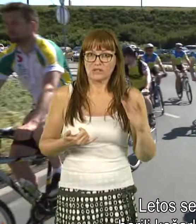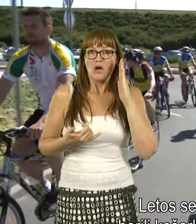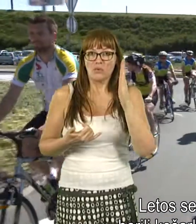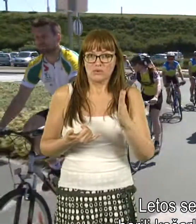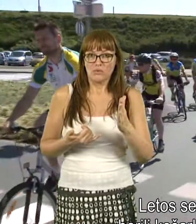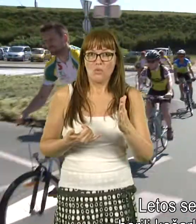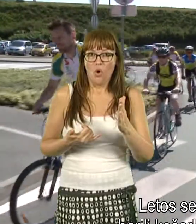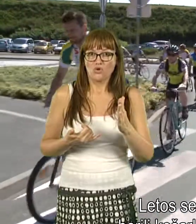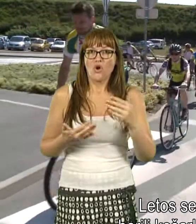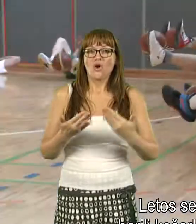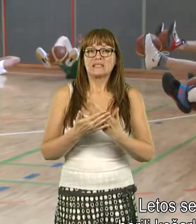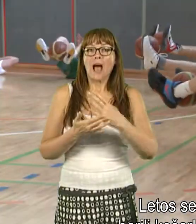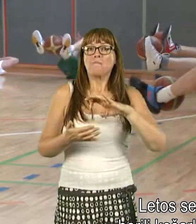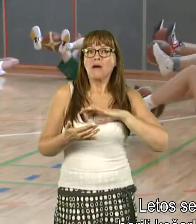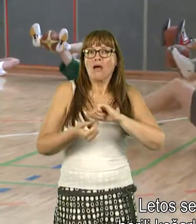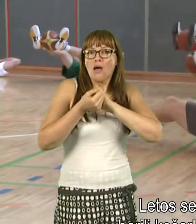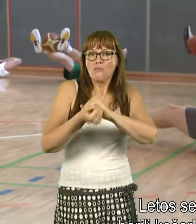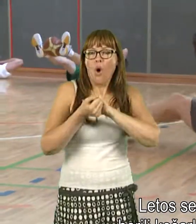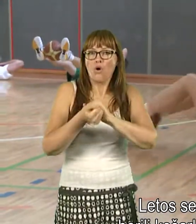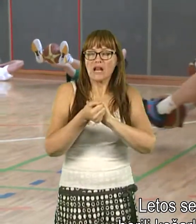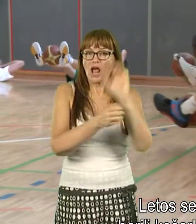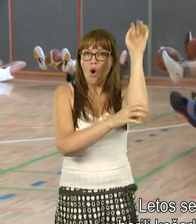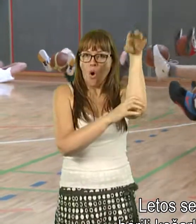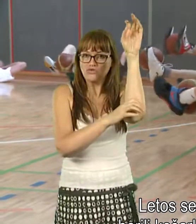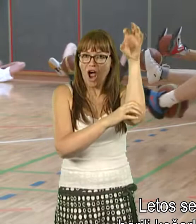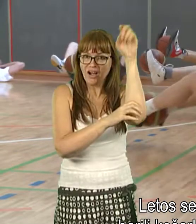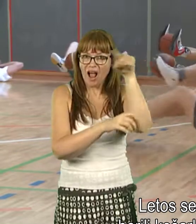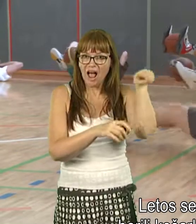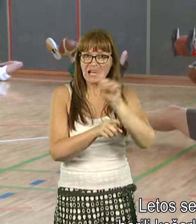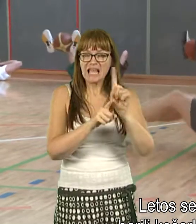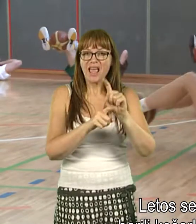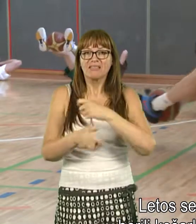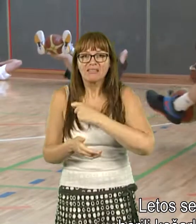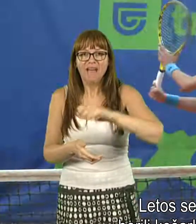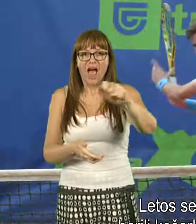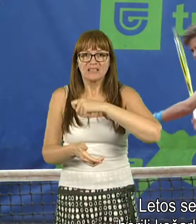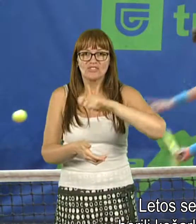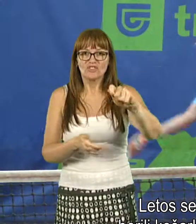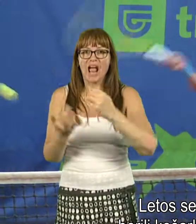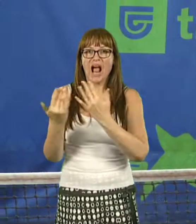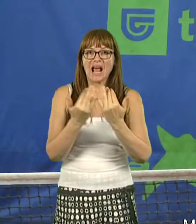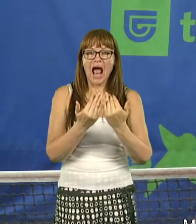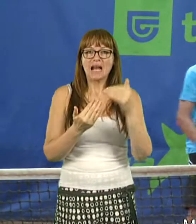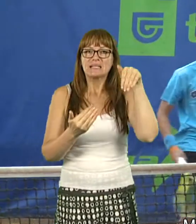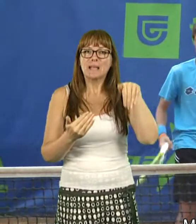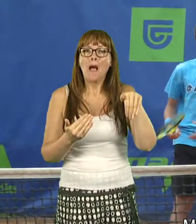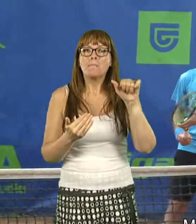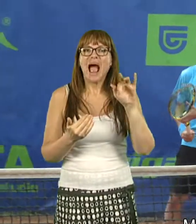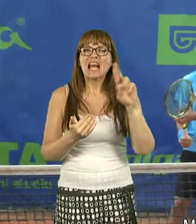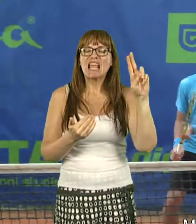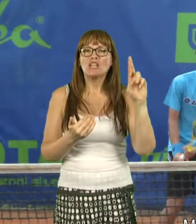Letos se bodo za medalje borili košarkarji in teniški igralec Marino Kegel.